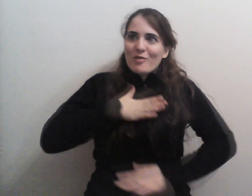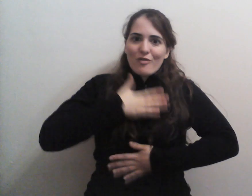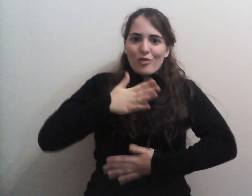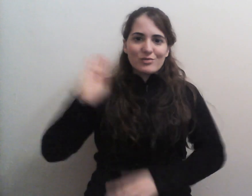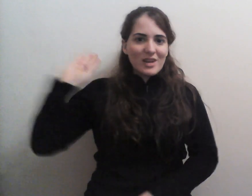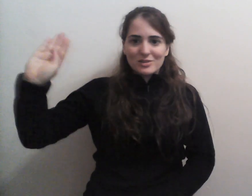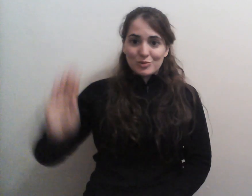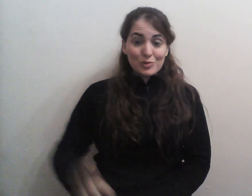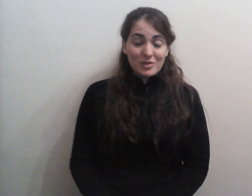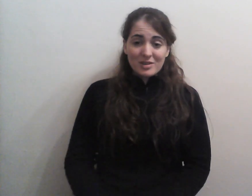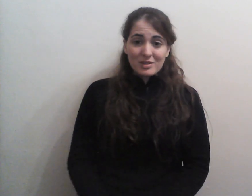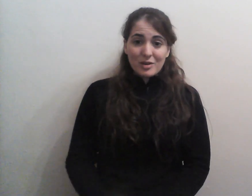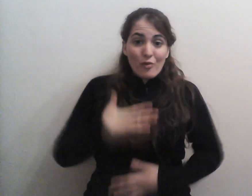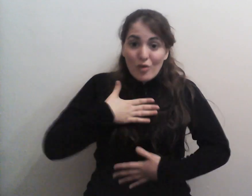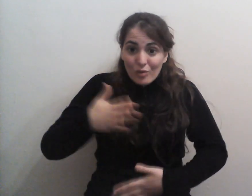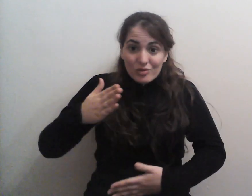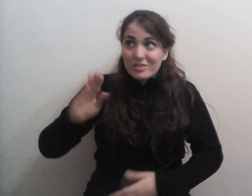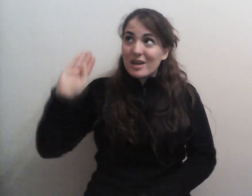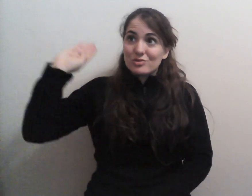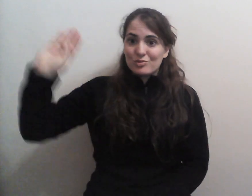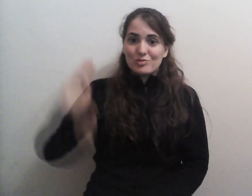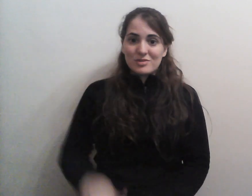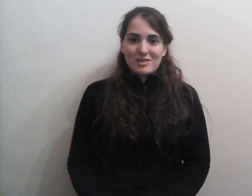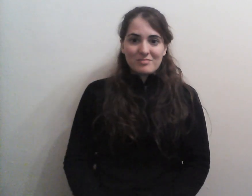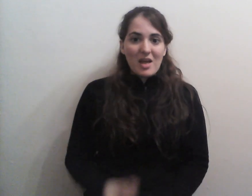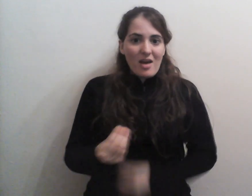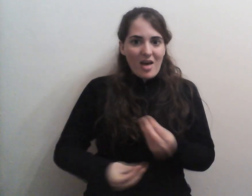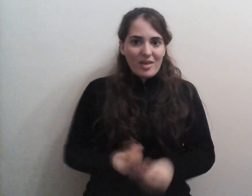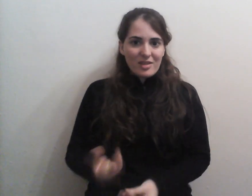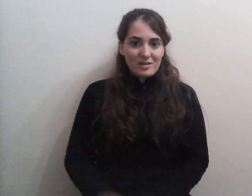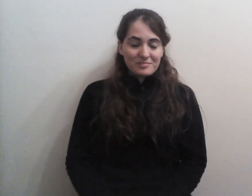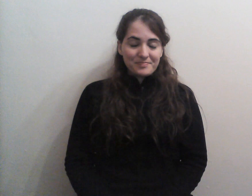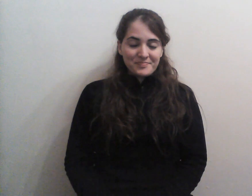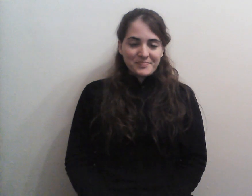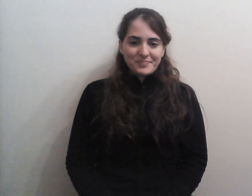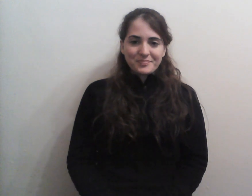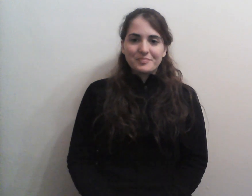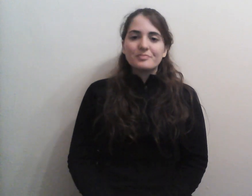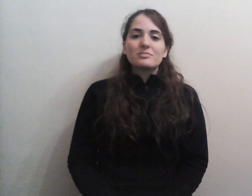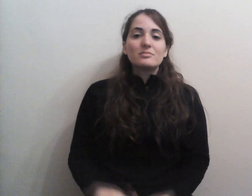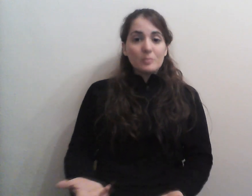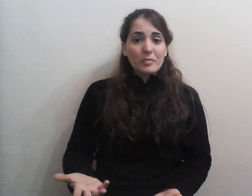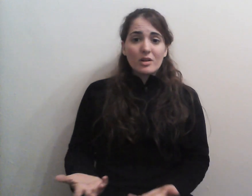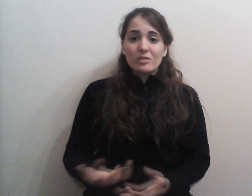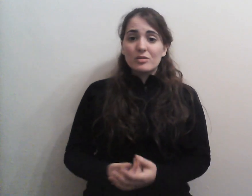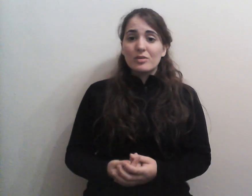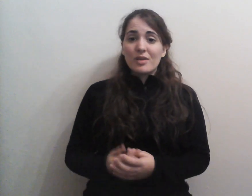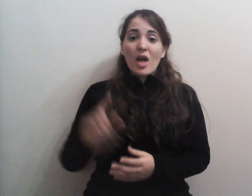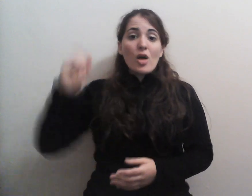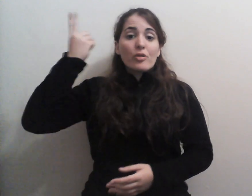libre albedrío, su libre voluntad. ¿Quién atará las manos del Omnipotente? Entonces, ¿por qué Dios decide salvarnos? Pues